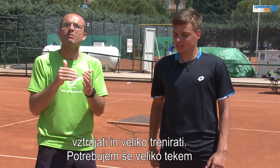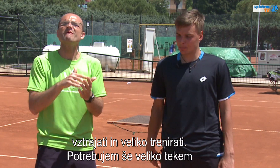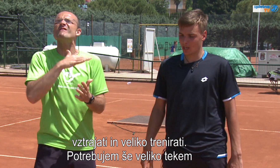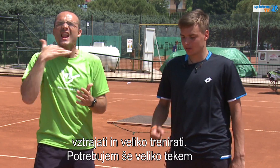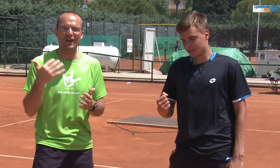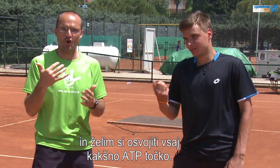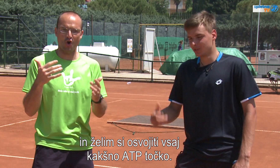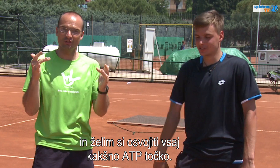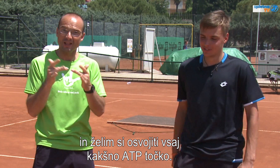ATP musno.